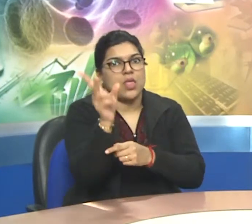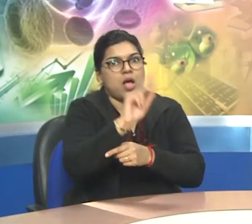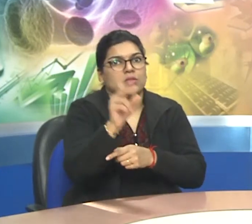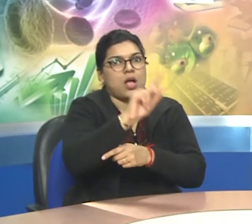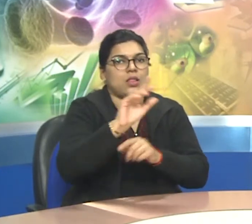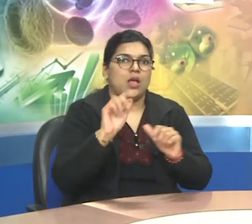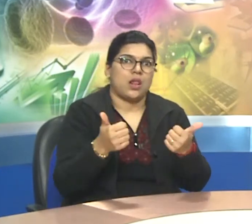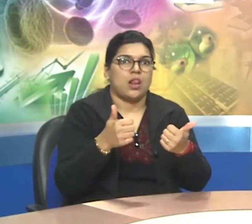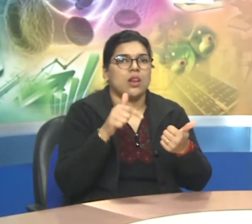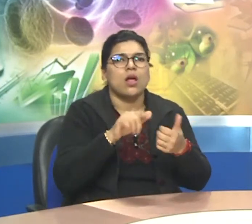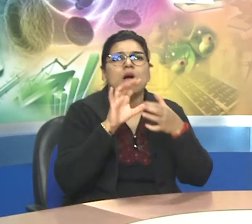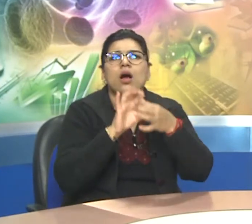glass,